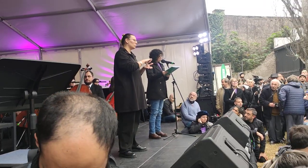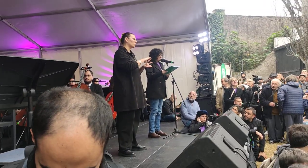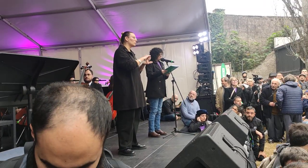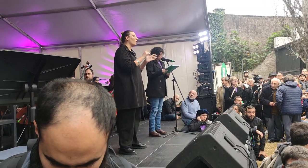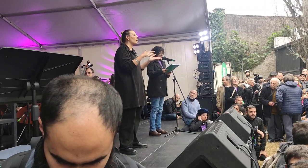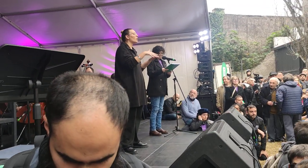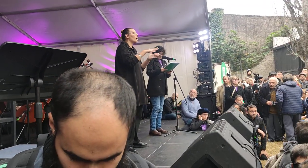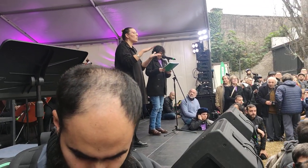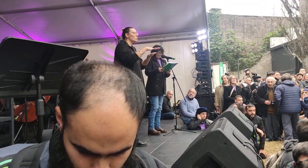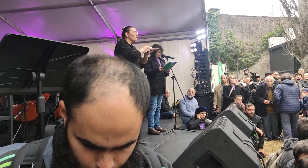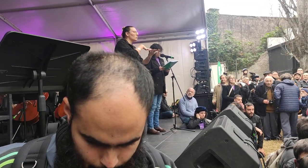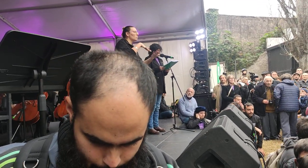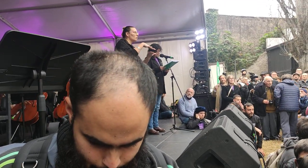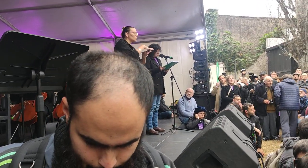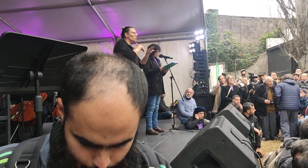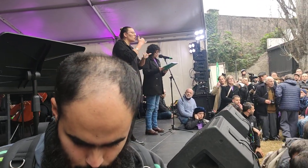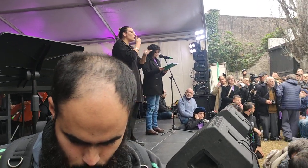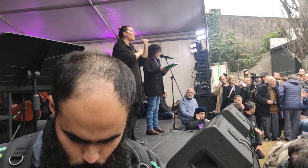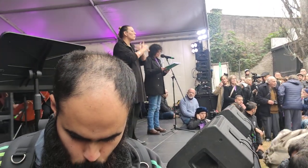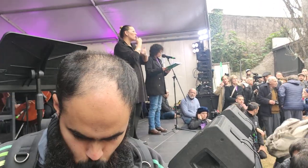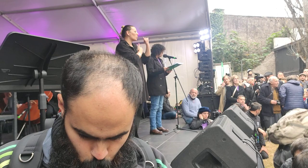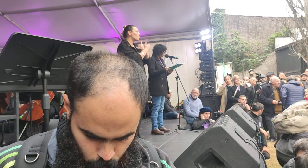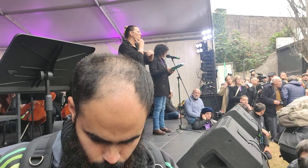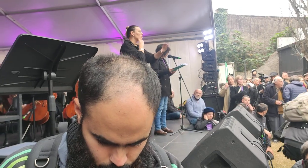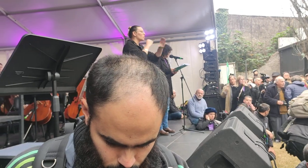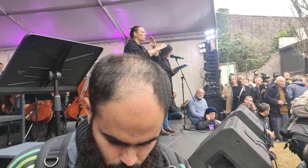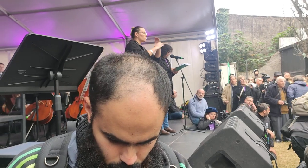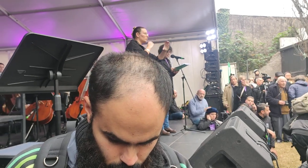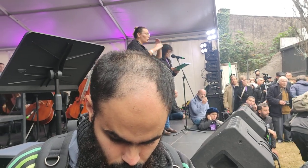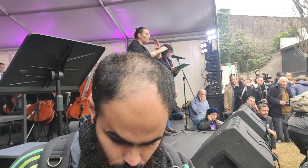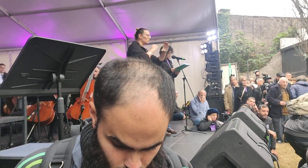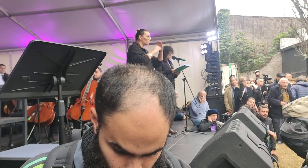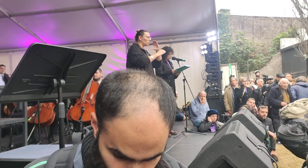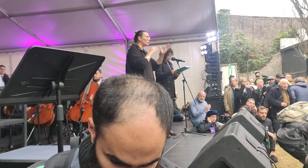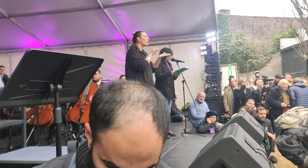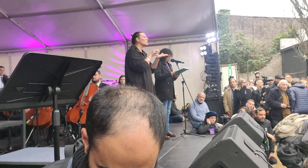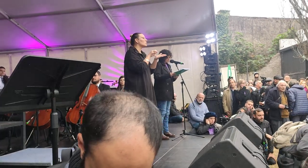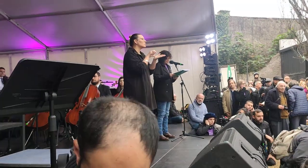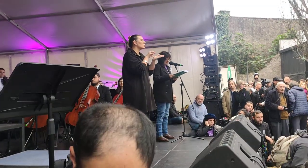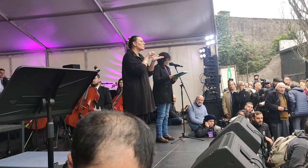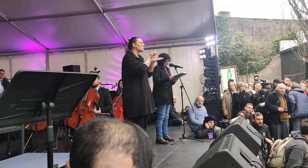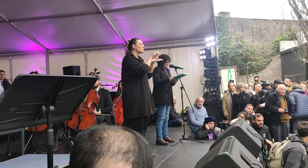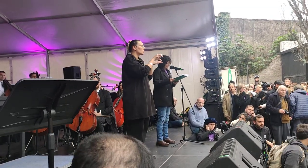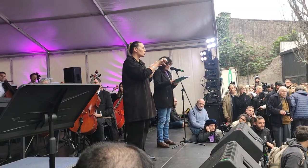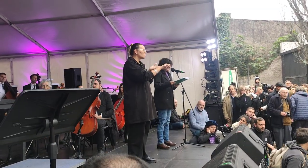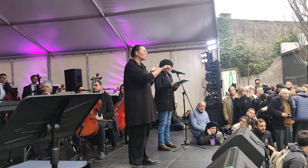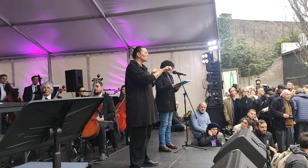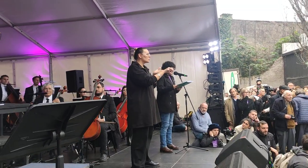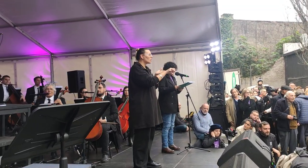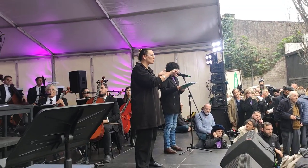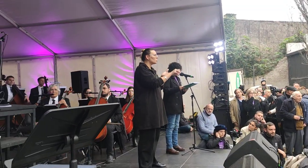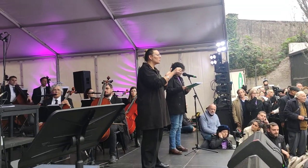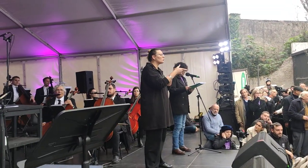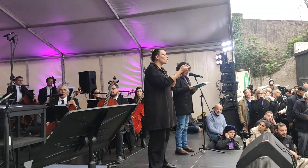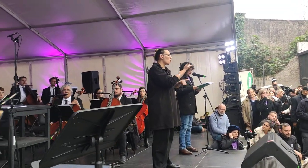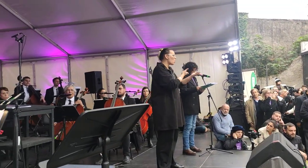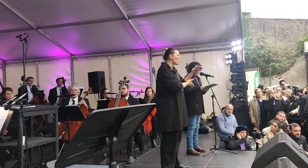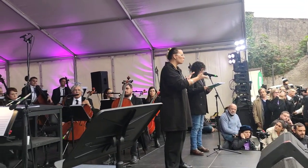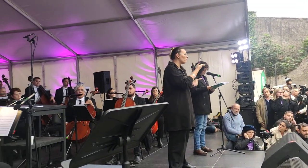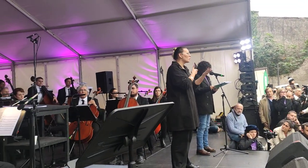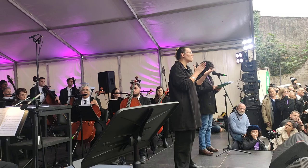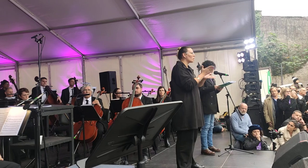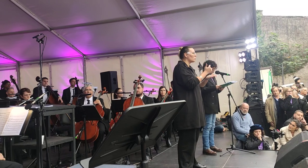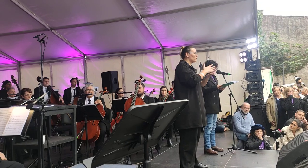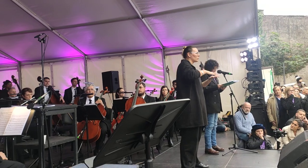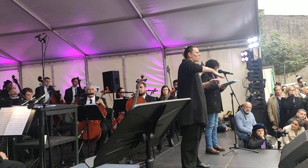a la División Información y Comunicación, al Servicio de Convivencia